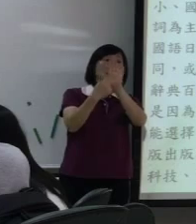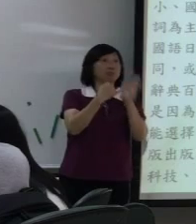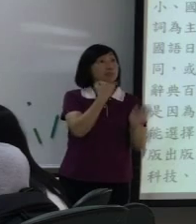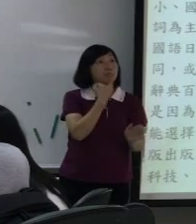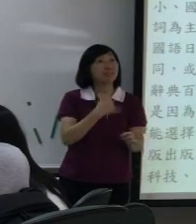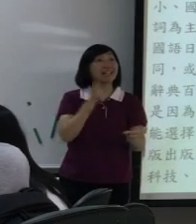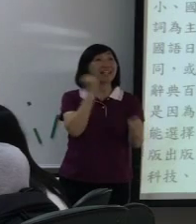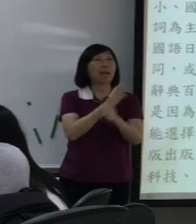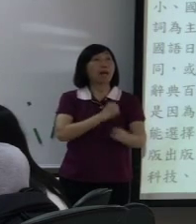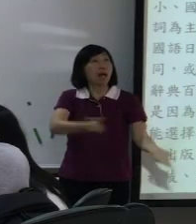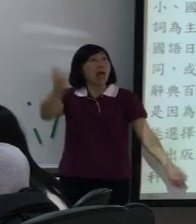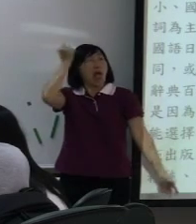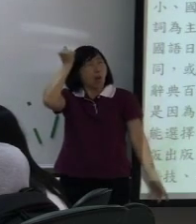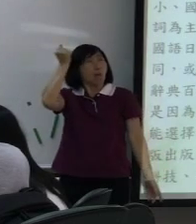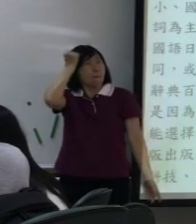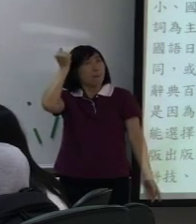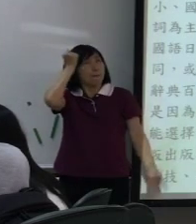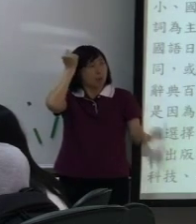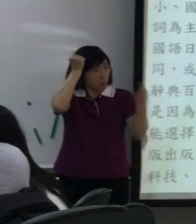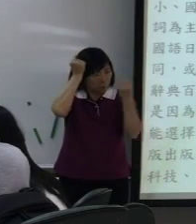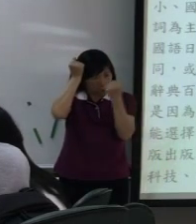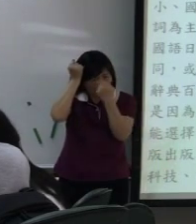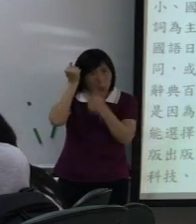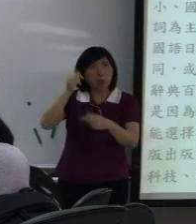要去背像英文生字一样